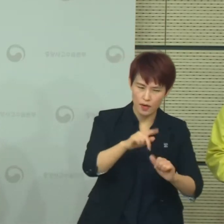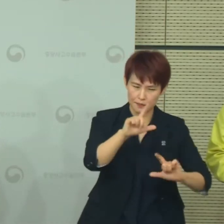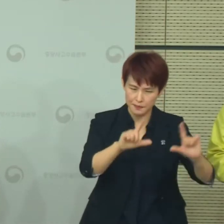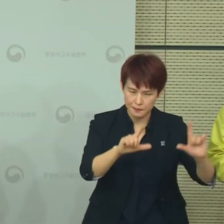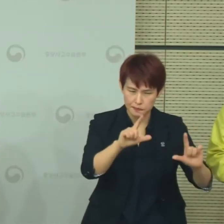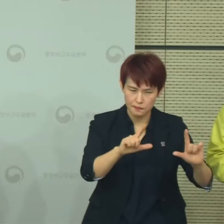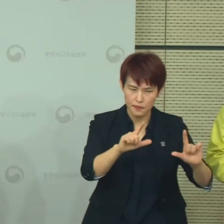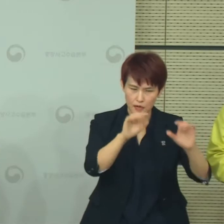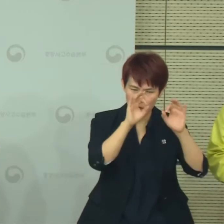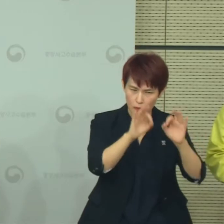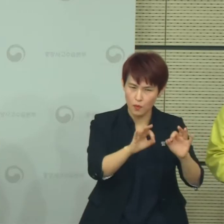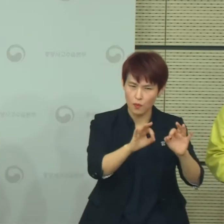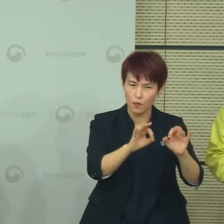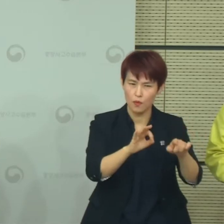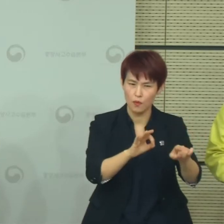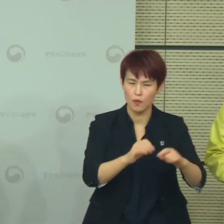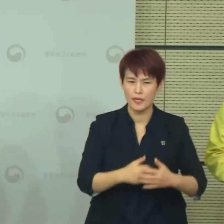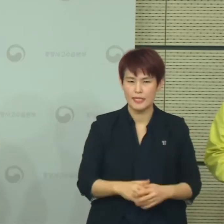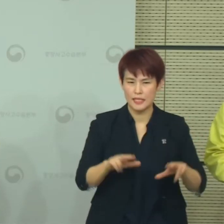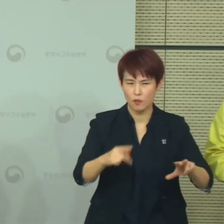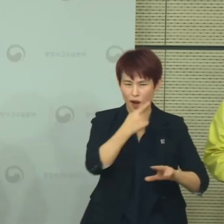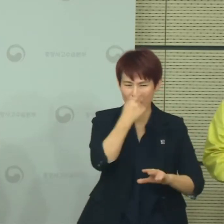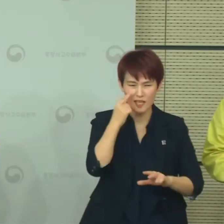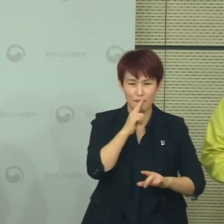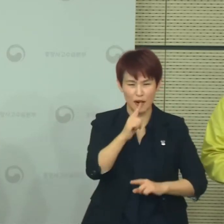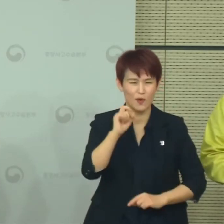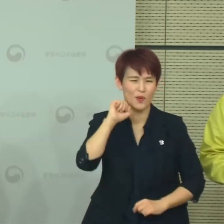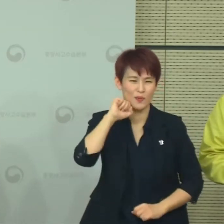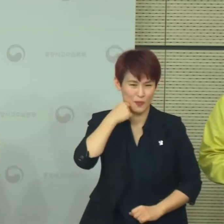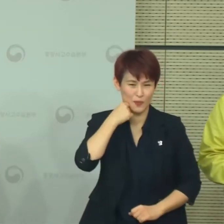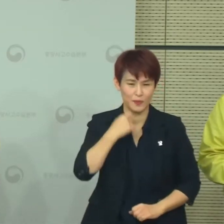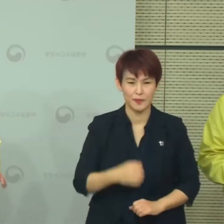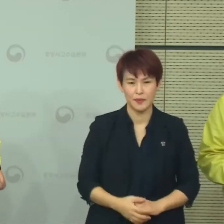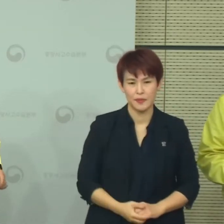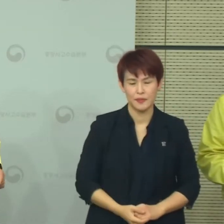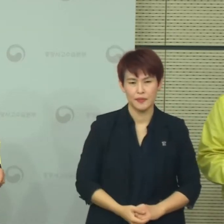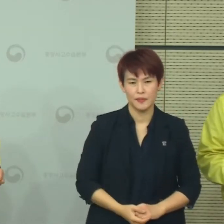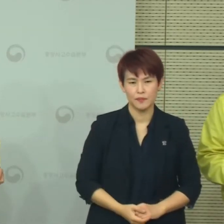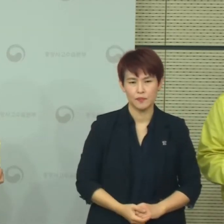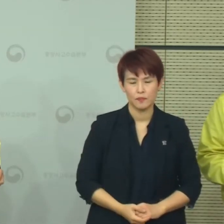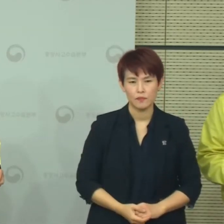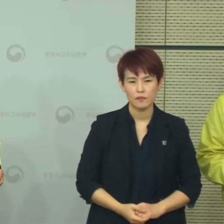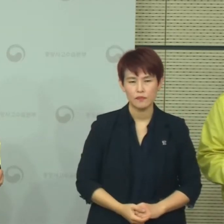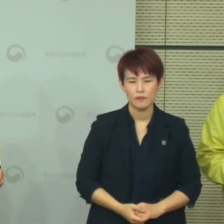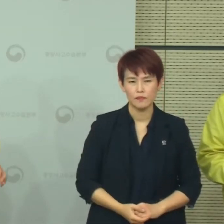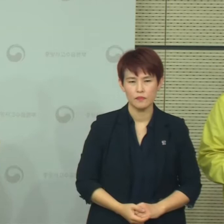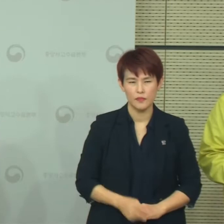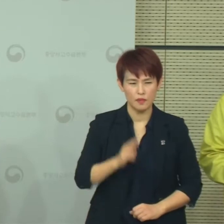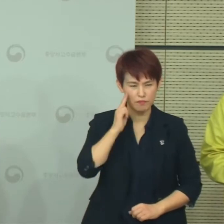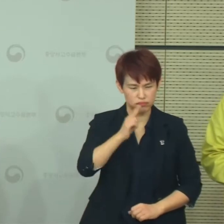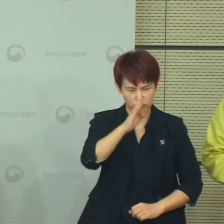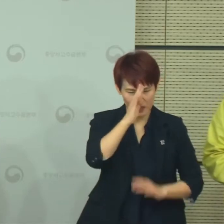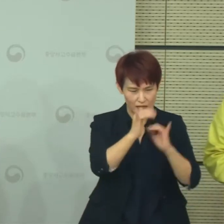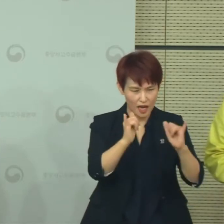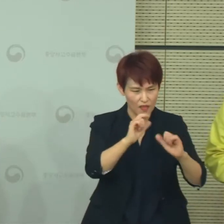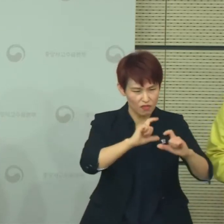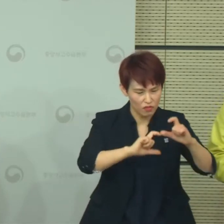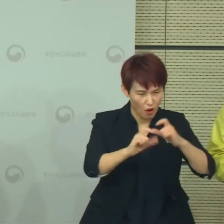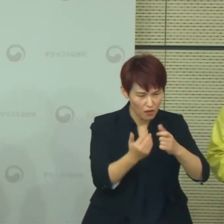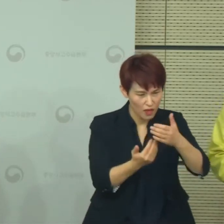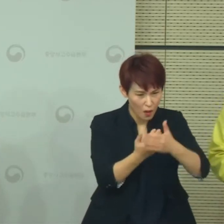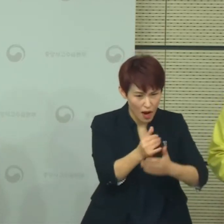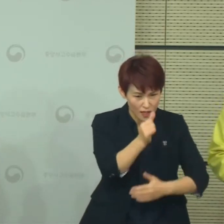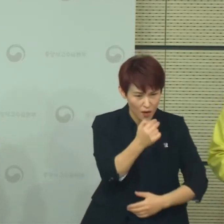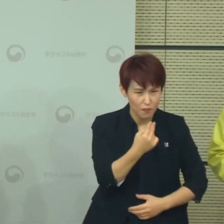임상적 상태에 대해서는 제가 지금 확인드리기는 좀 어려운 상황이고요. 그 추가로 뭐 중증 환자가 얼마나 더 나올지